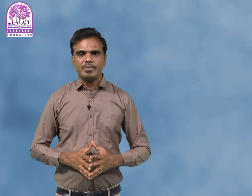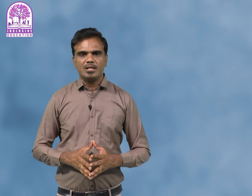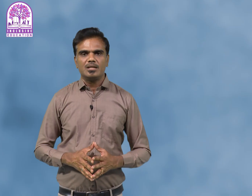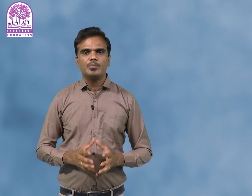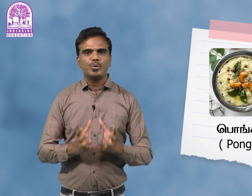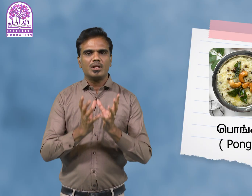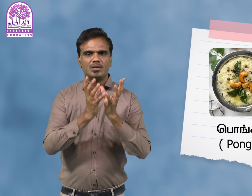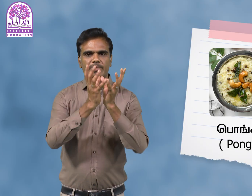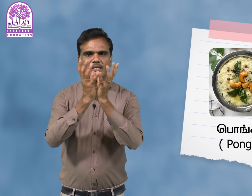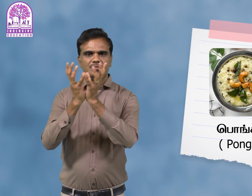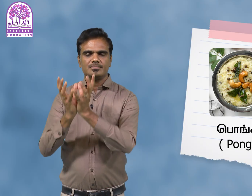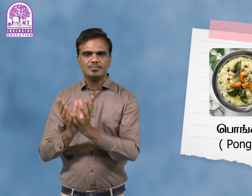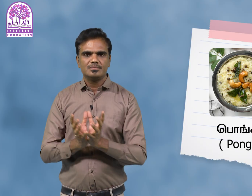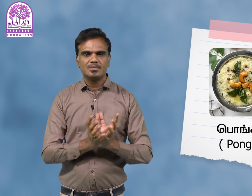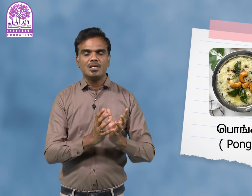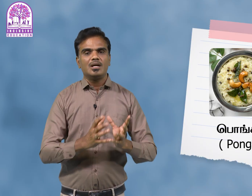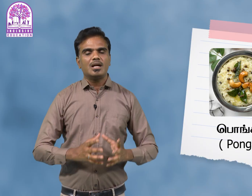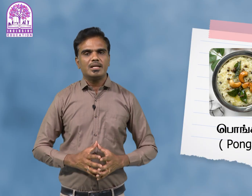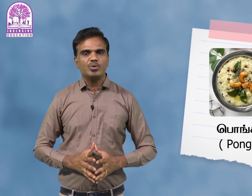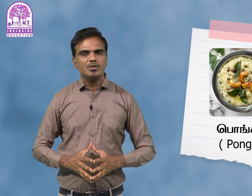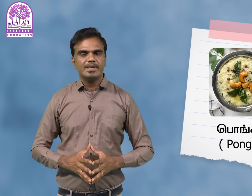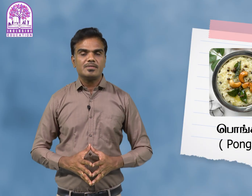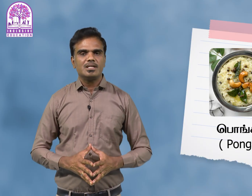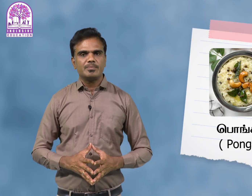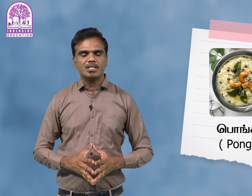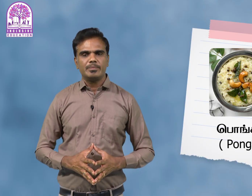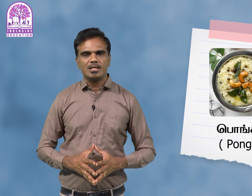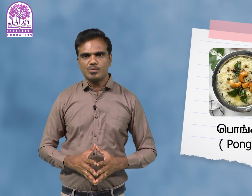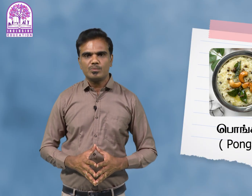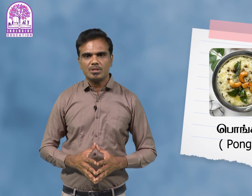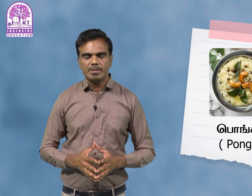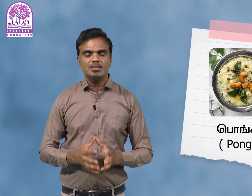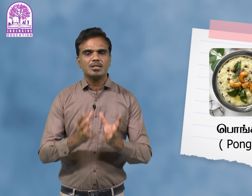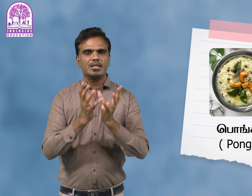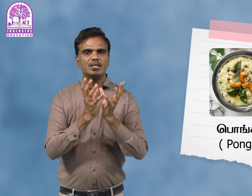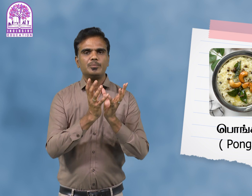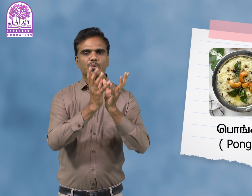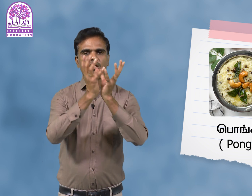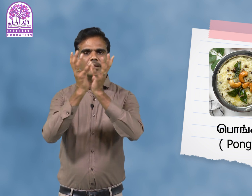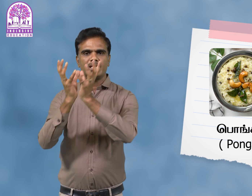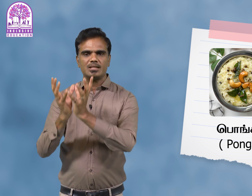அப்படின்னா பொங்கல். இங்கே பாருங்கள், ஆல்ரெடி உங்களுக்கு ஃபெஸ்டிவலில் பார்த்துருப்பீங்க, சொல்லி கொடுத்துருப்பேன். இங்கே பாருங்கள், பொங்கல் அப்படிங்கிறதுக்கான